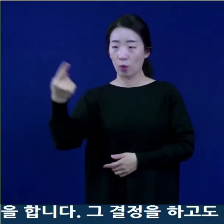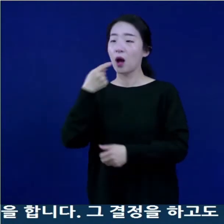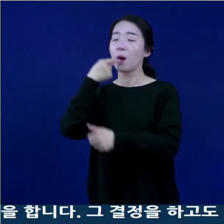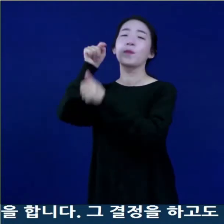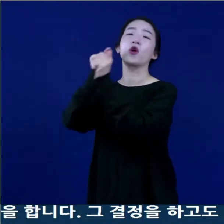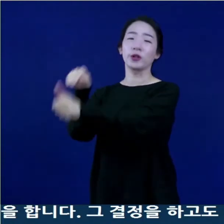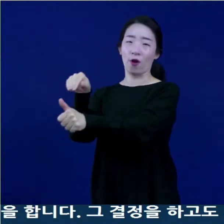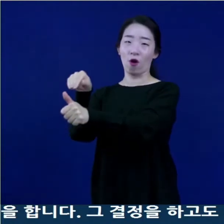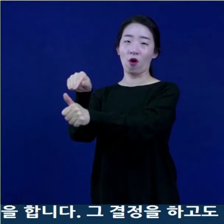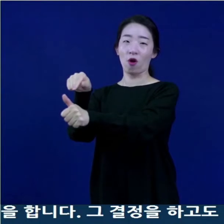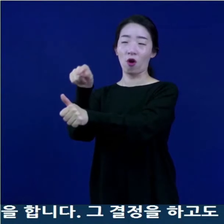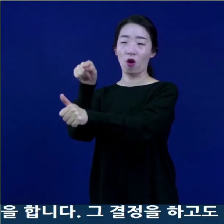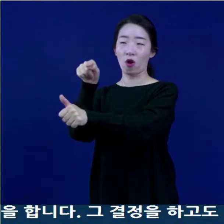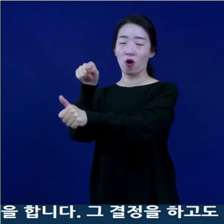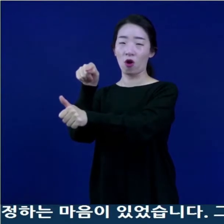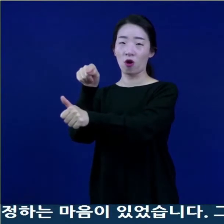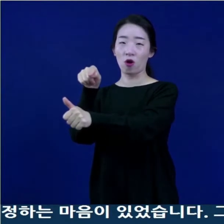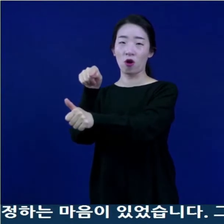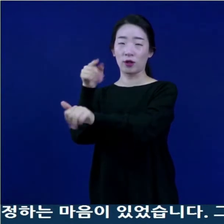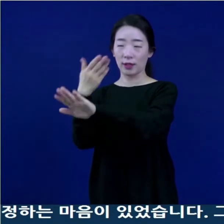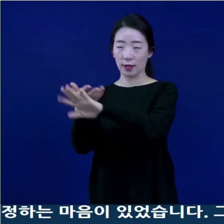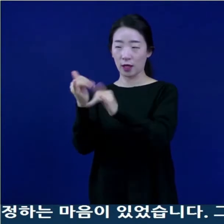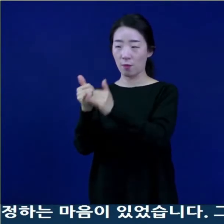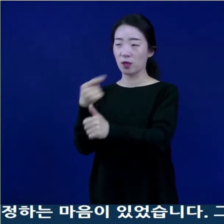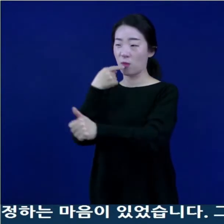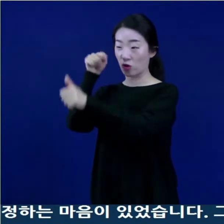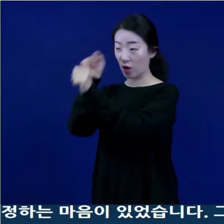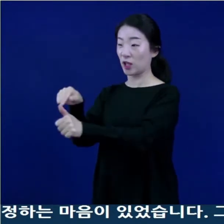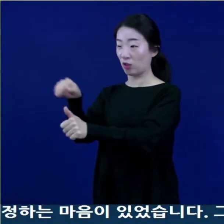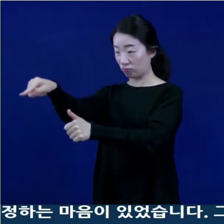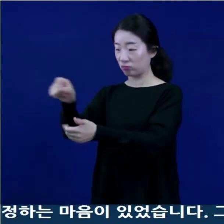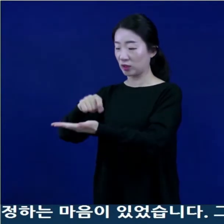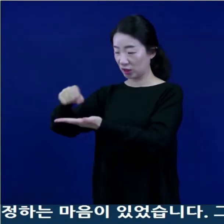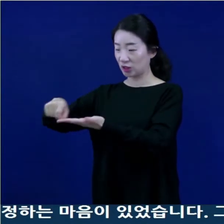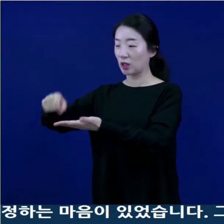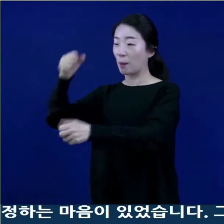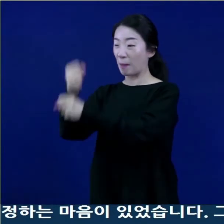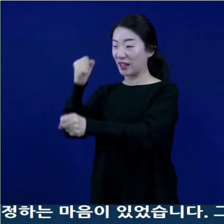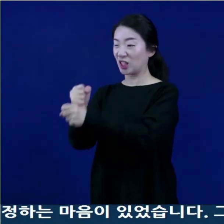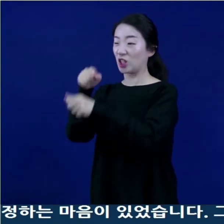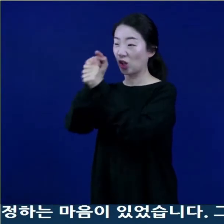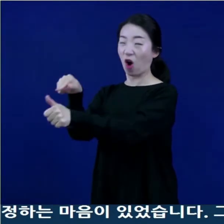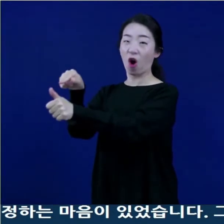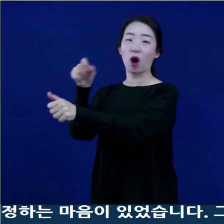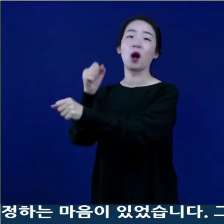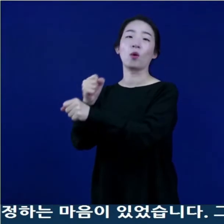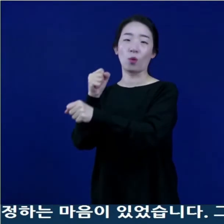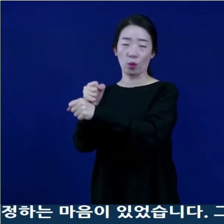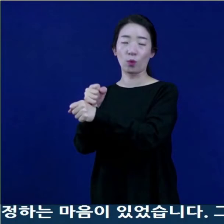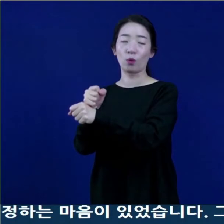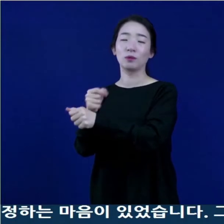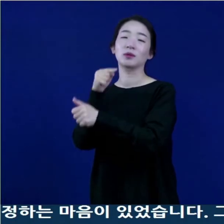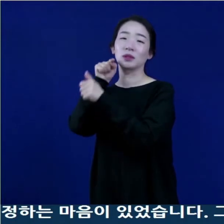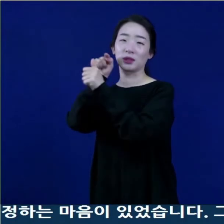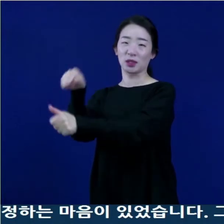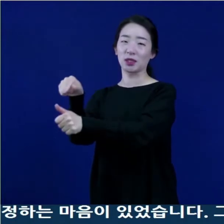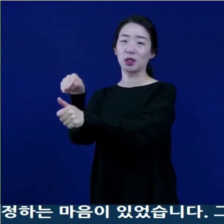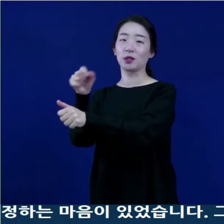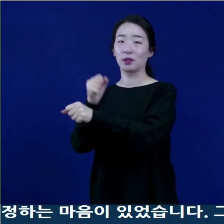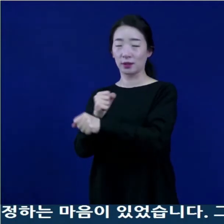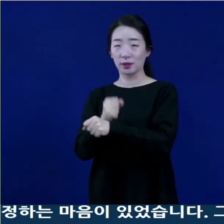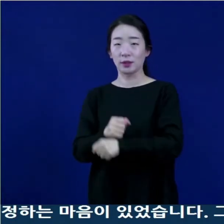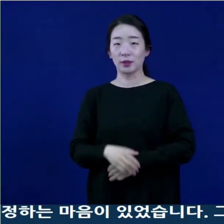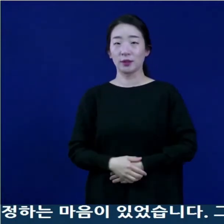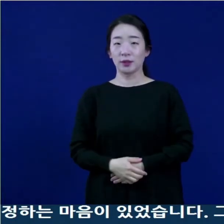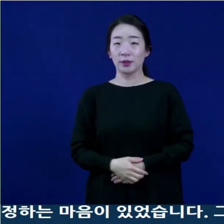명령하여서, 빌라도가 명령할 때 패를 이렇게 만들라라고 명령을 한 거로 보입니다. 그래서